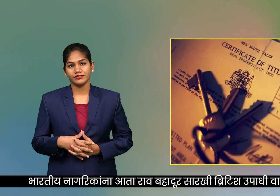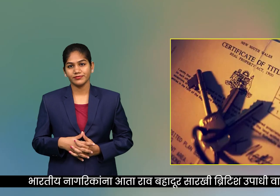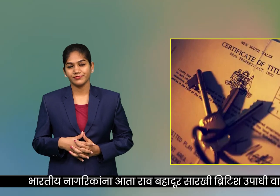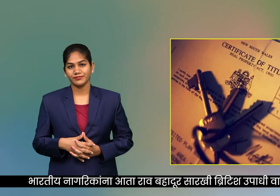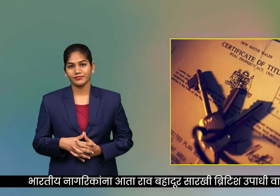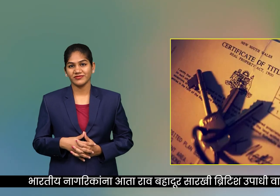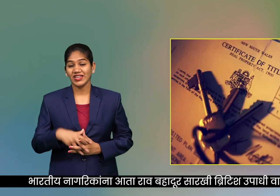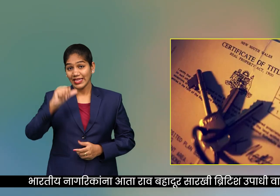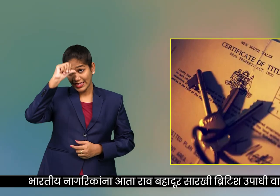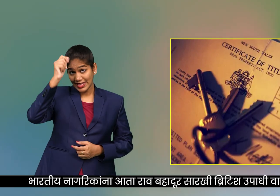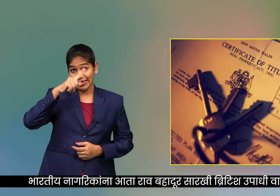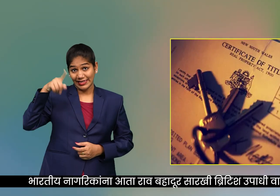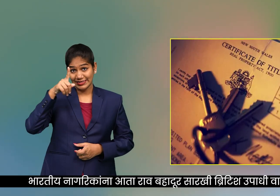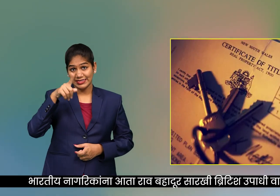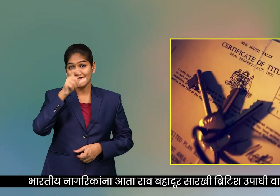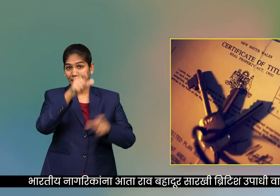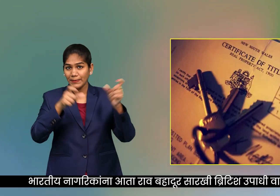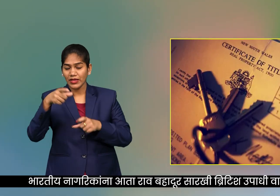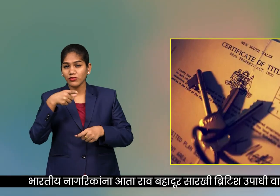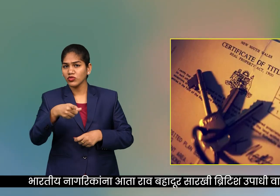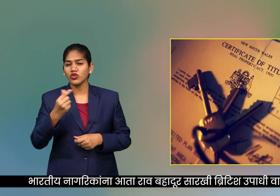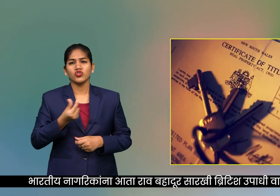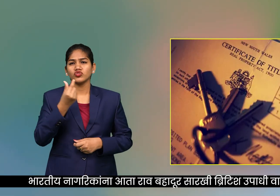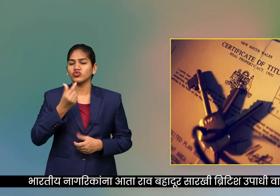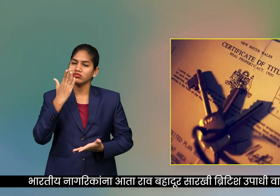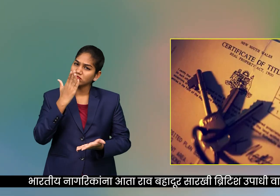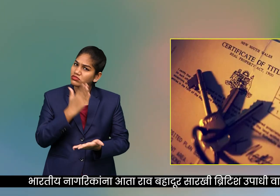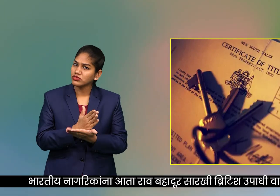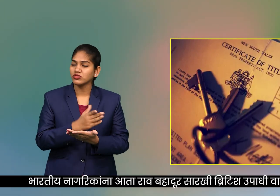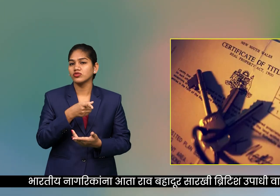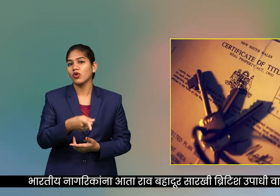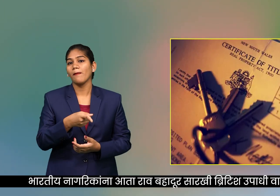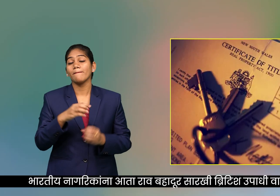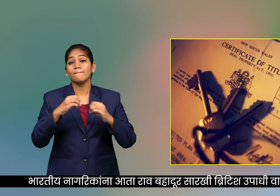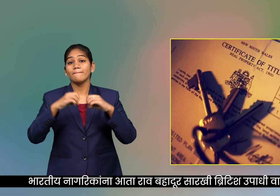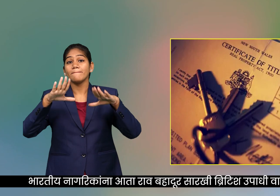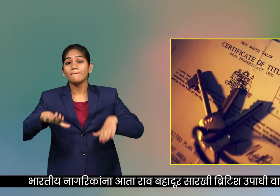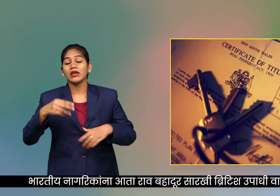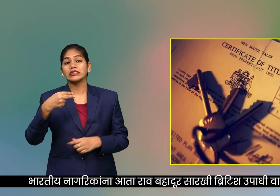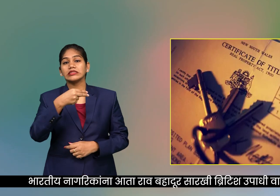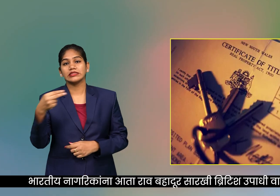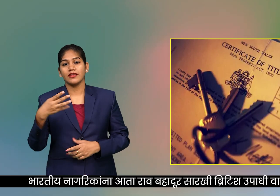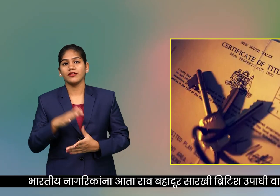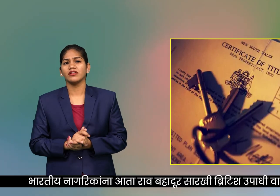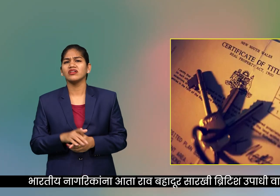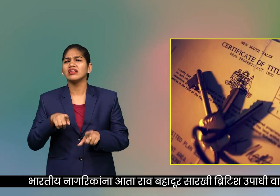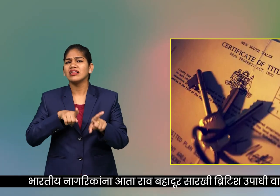भारतीय नागरिकांना आता राव बहादूर सारखी ब्रिटिश उपाधी वापरण्याची परवानगी नाही.